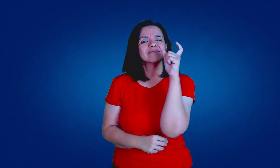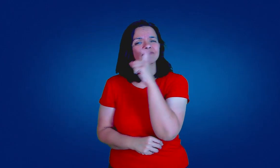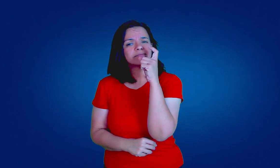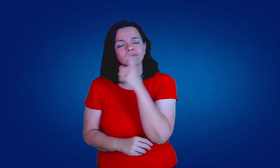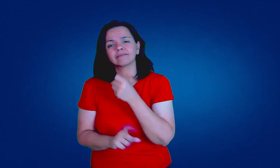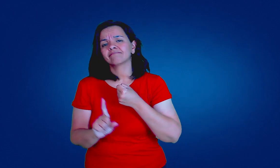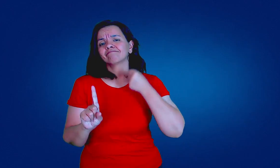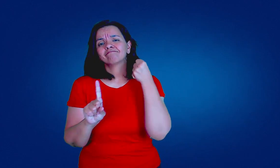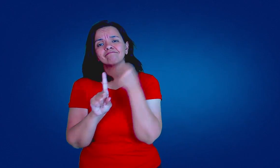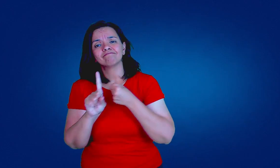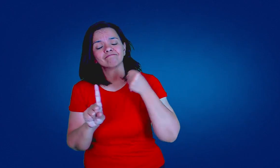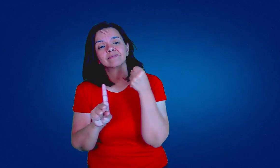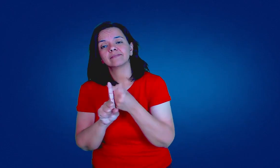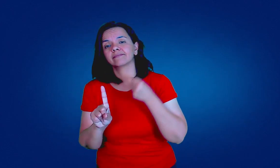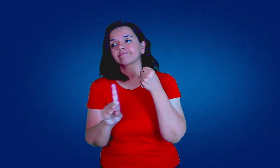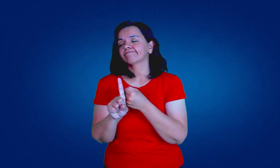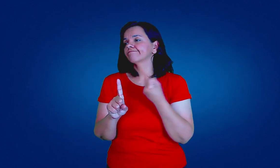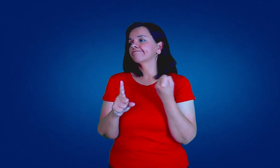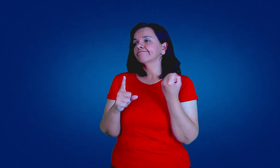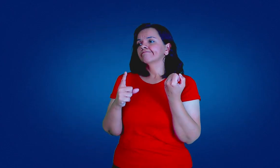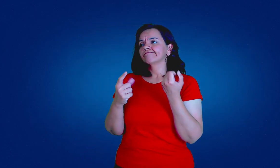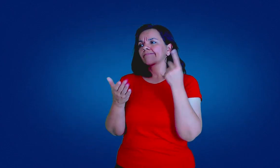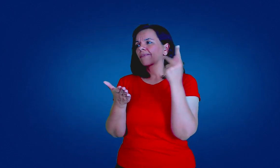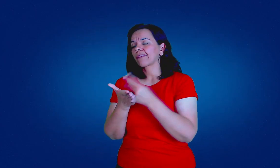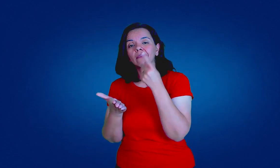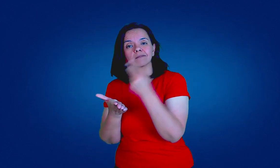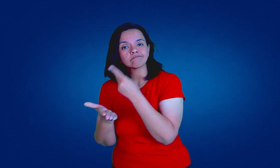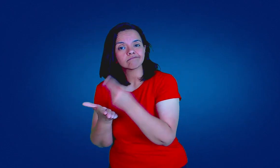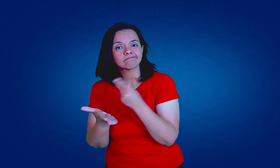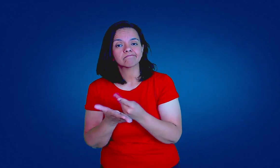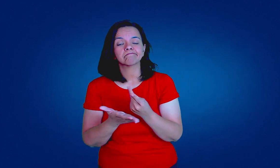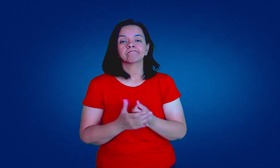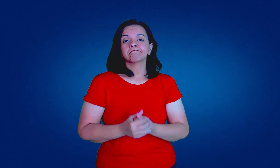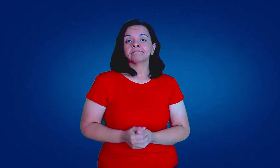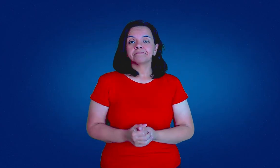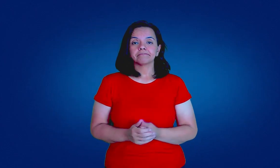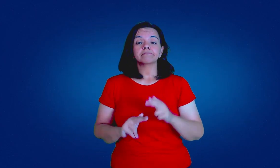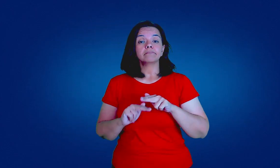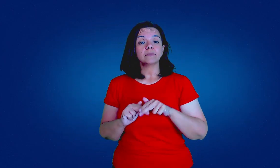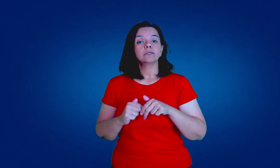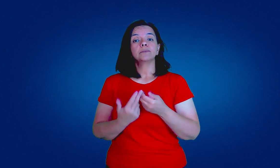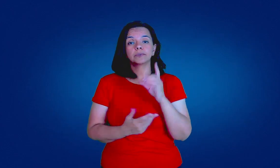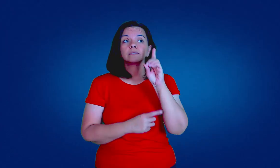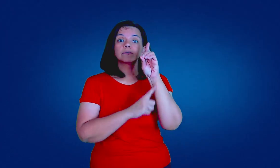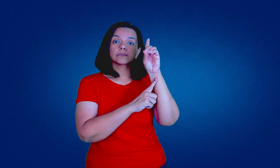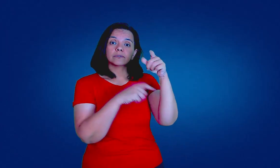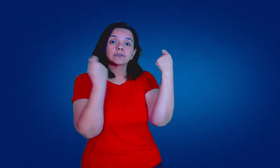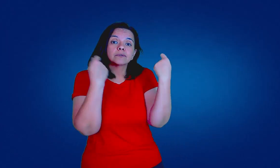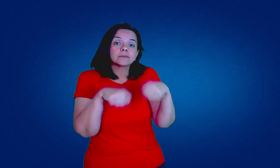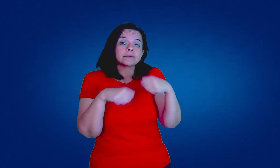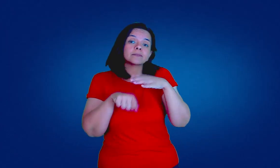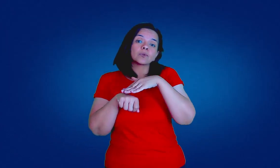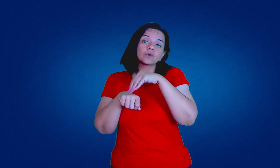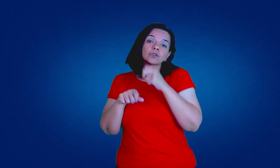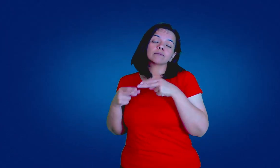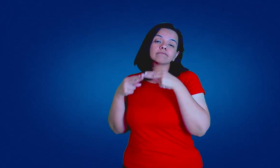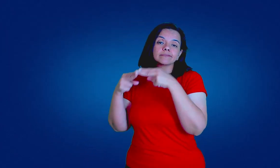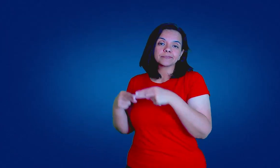a Deus e cometiam muitos pecados, muita violência, muita mentira. E